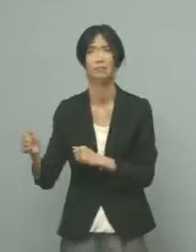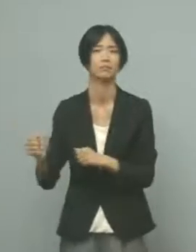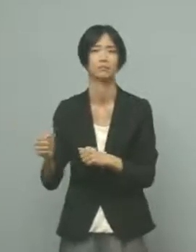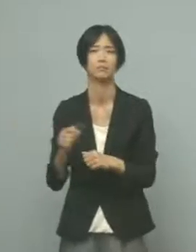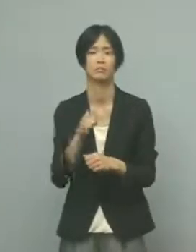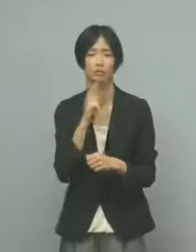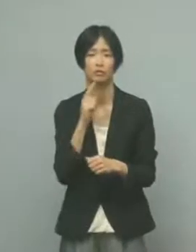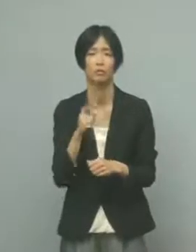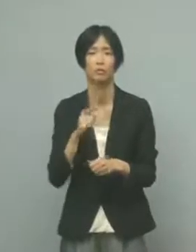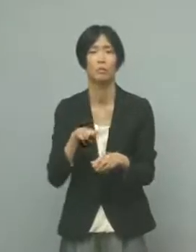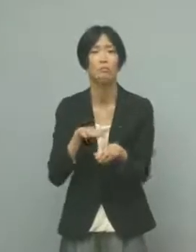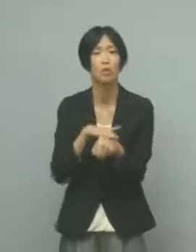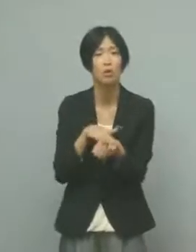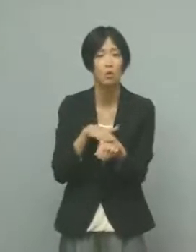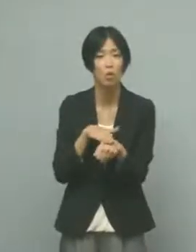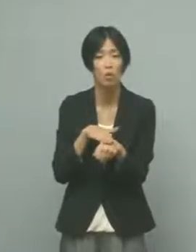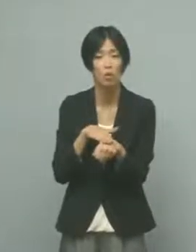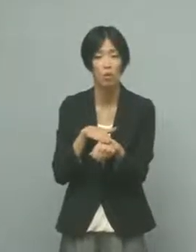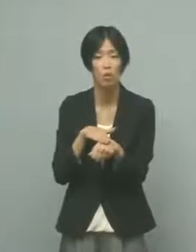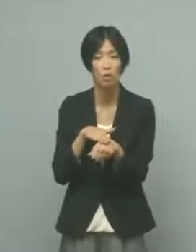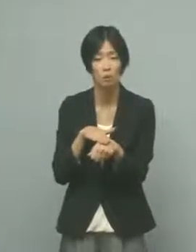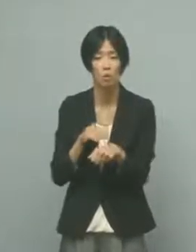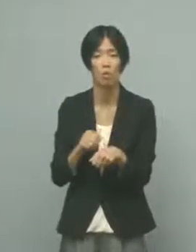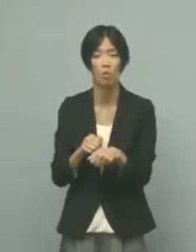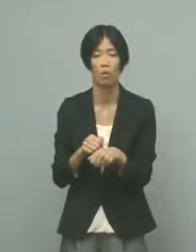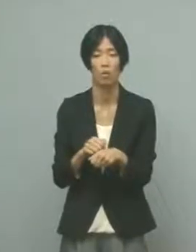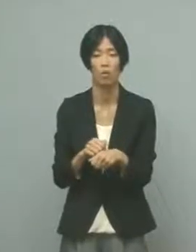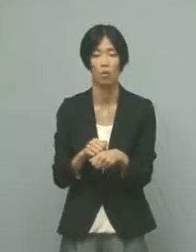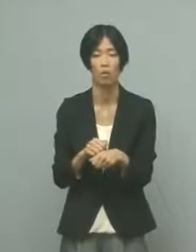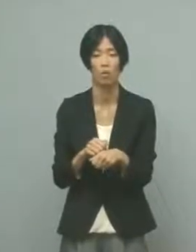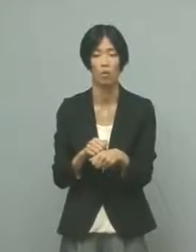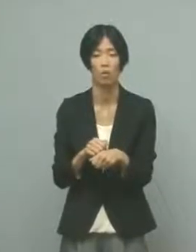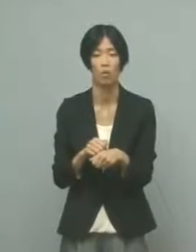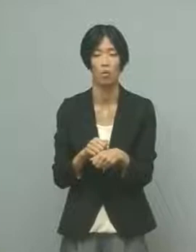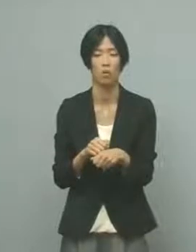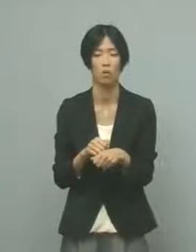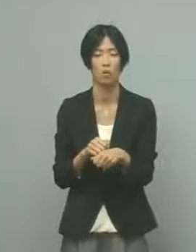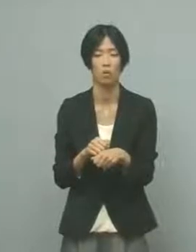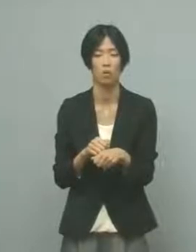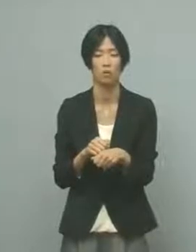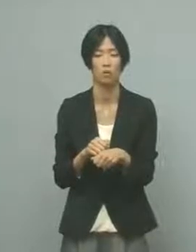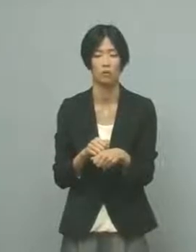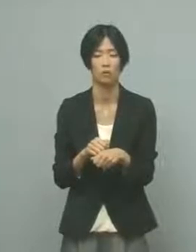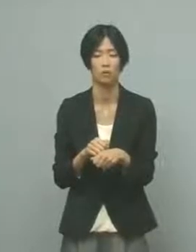すくポイントをですね、分かりやすくして、